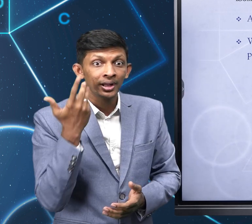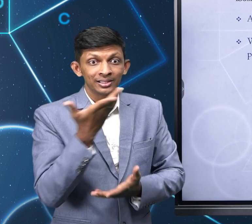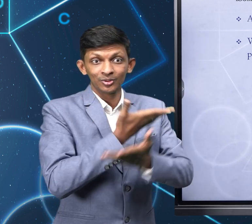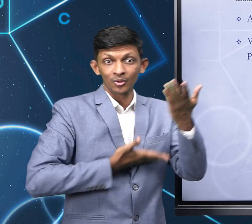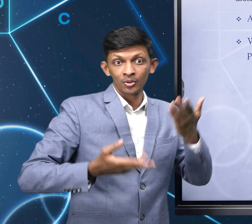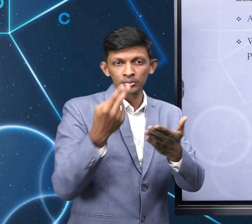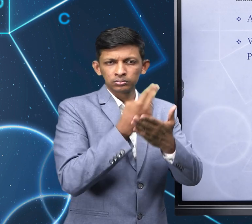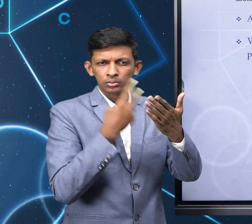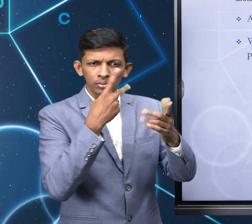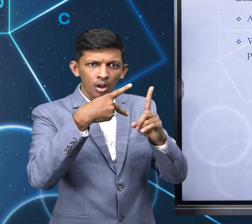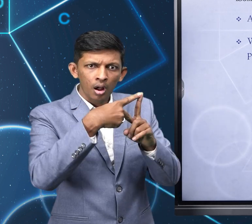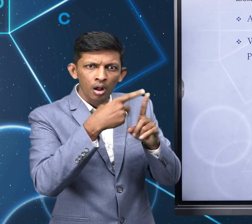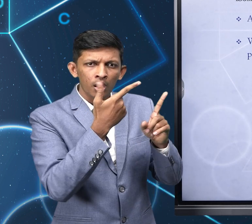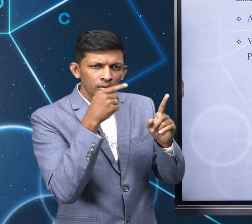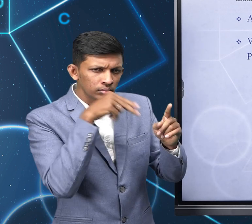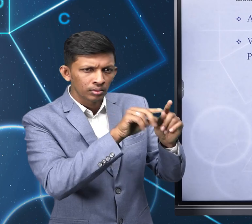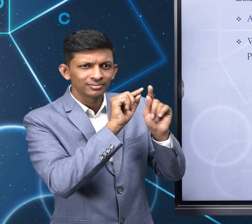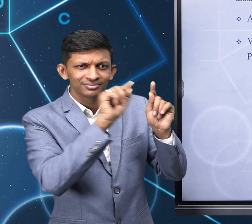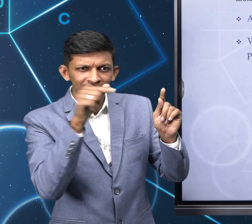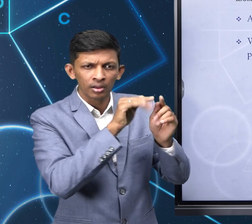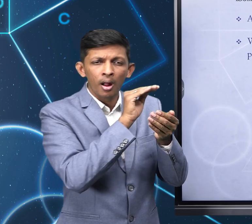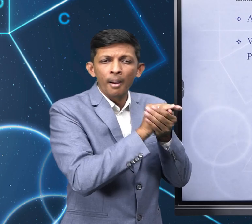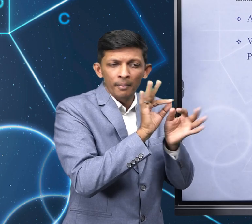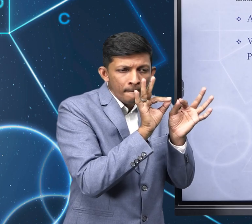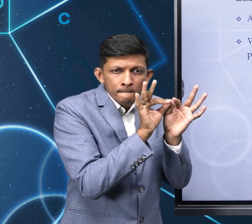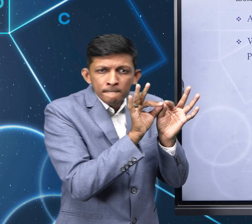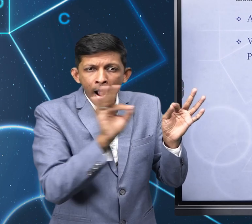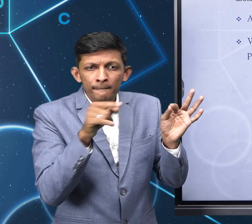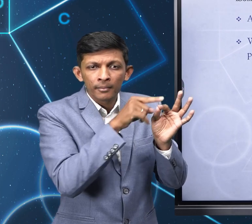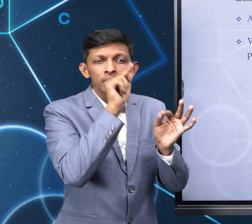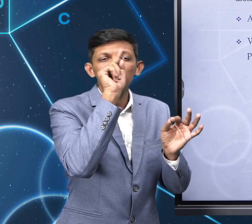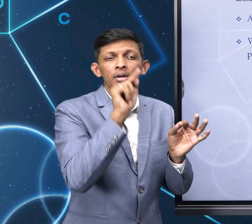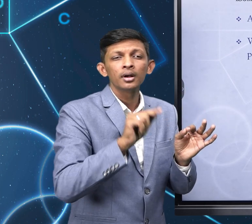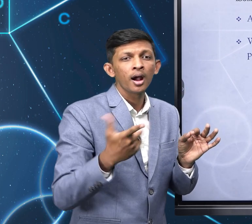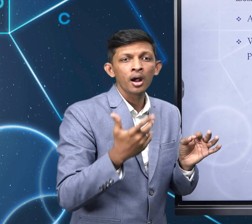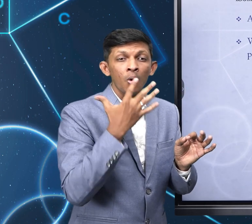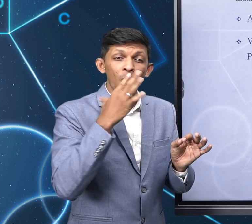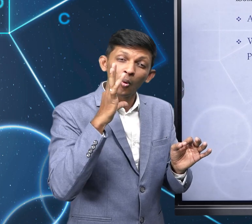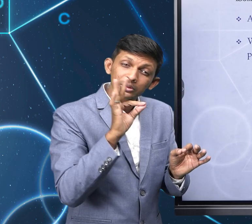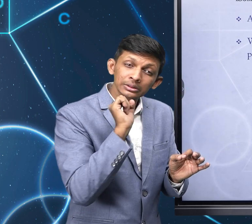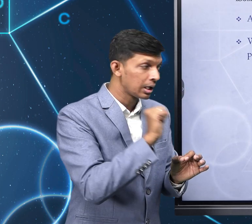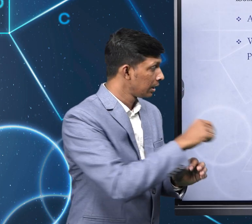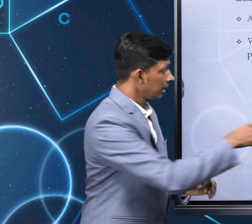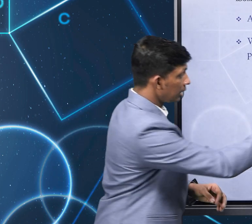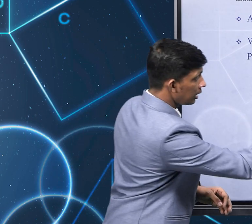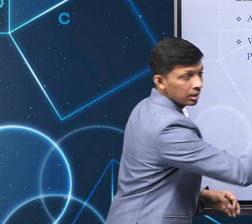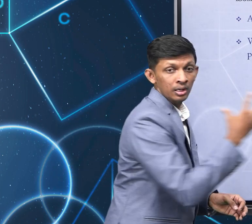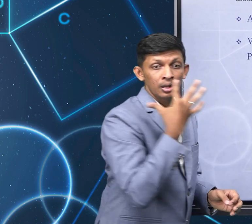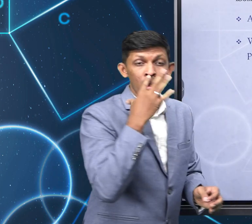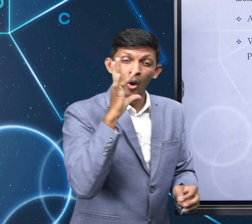जेव्हा आपण या पत्रकावर आकार काढतो तेव्हा मोजमाप मूळ वस्तूच्या प्रमाणात ठेवून त्याला